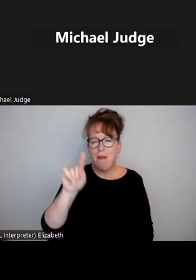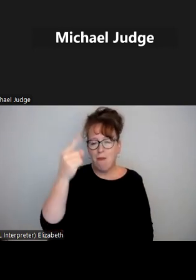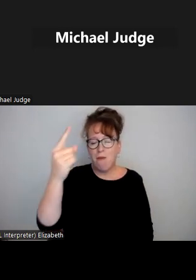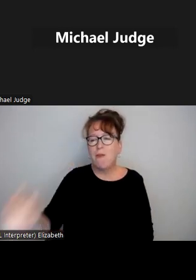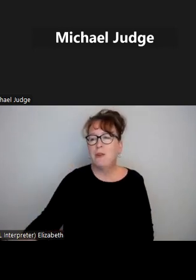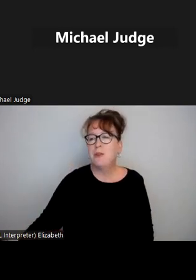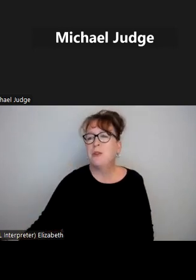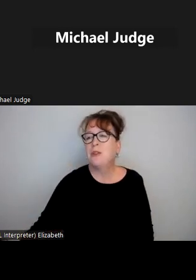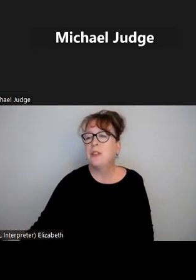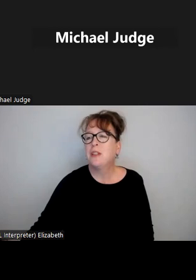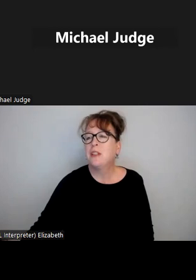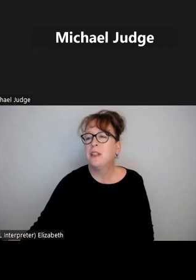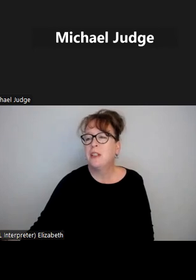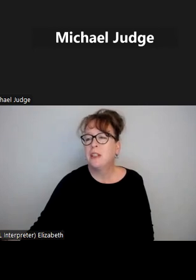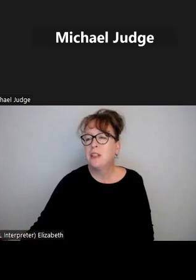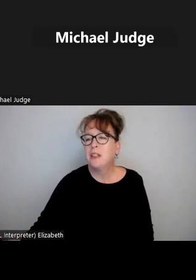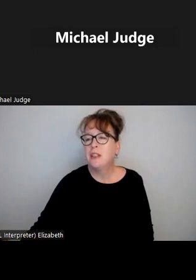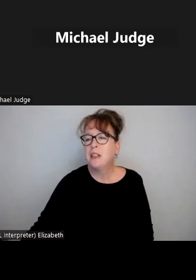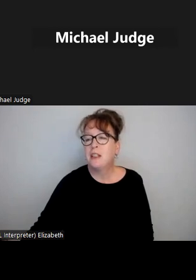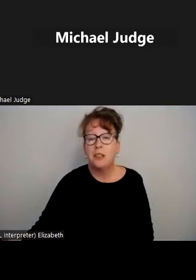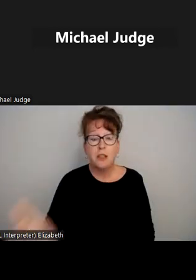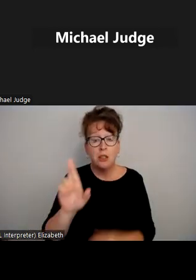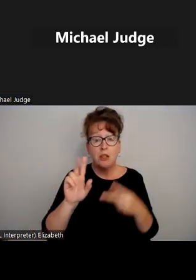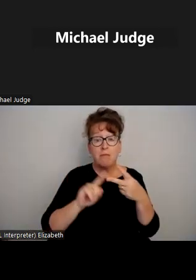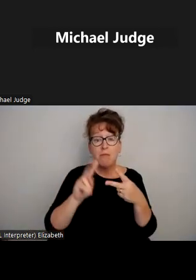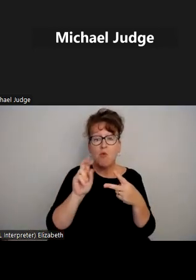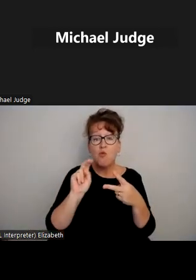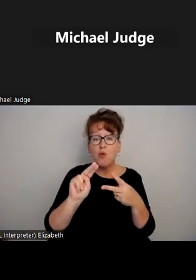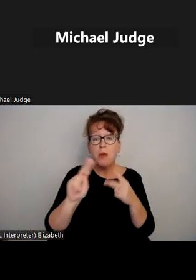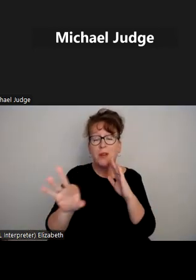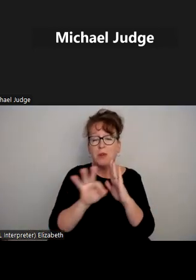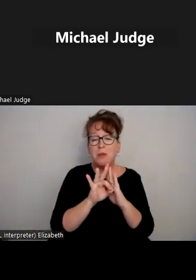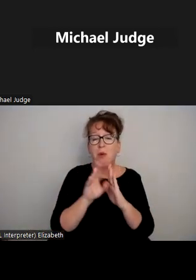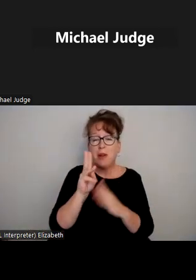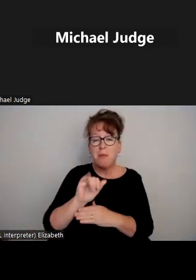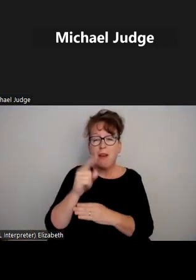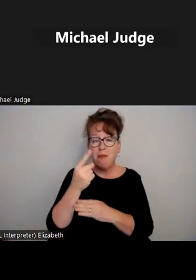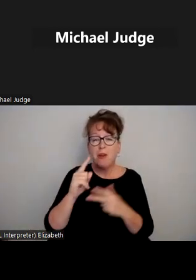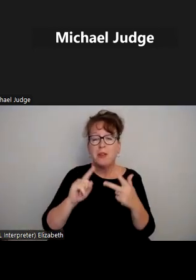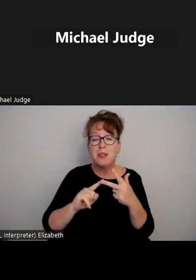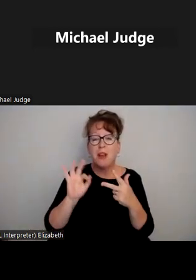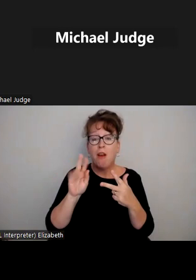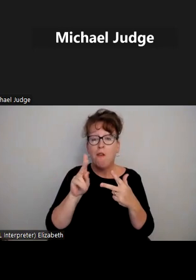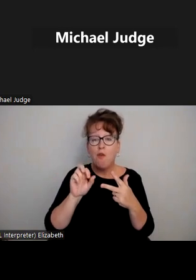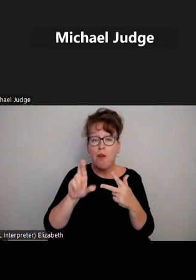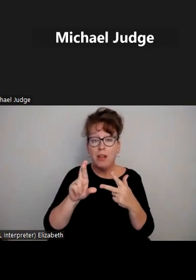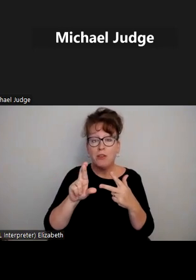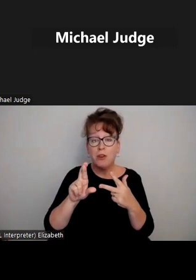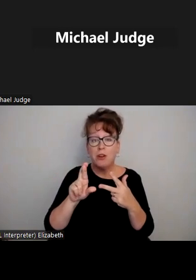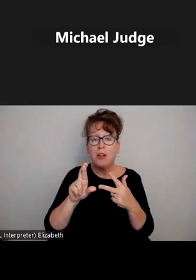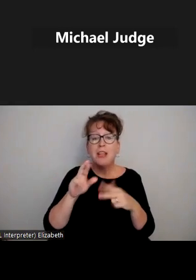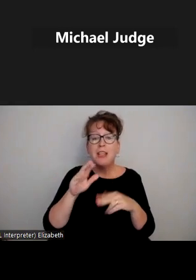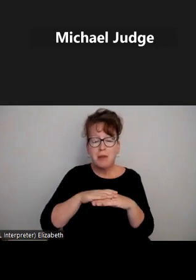es el comisario rubin estuvo eh tomó oficina en